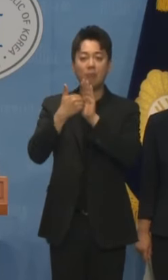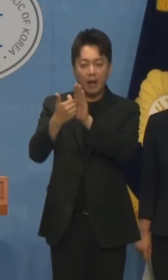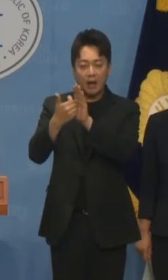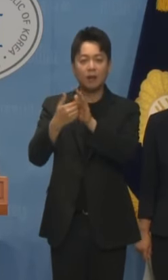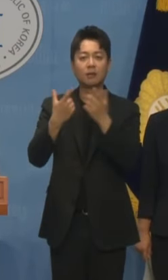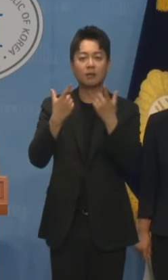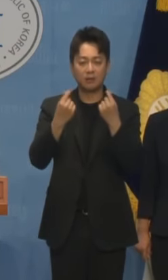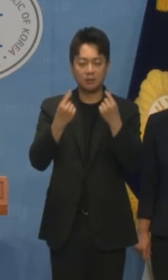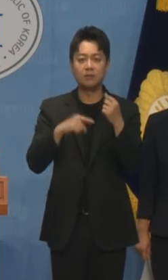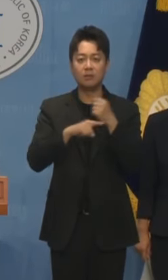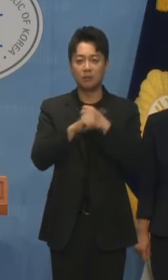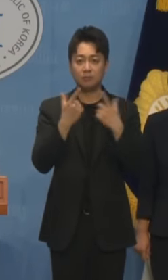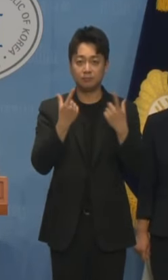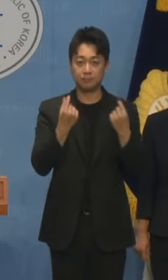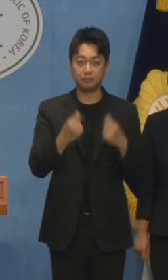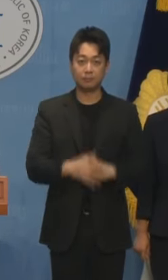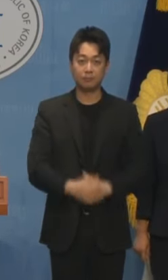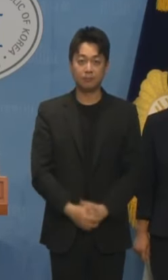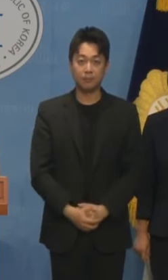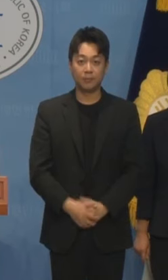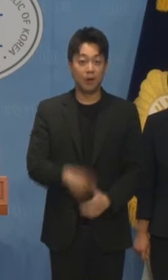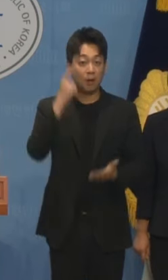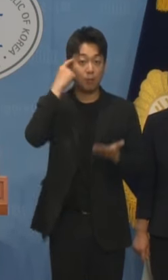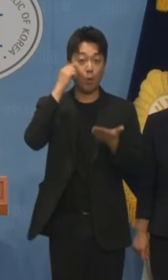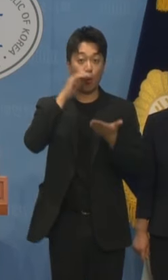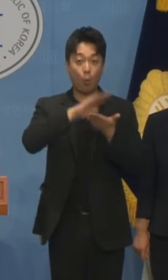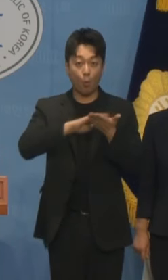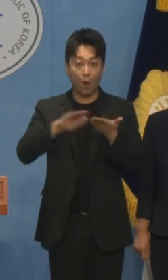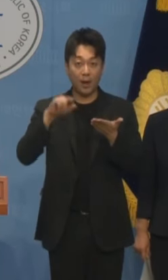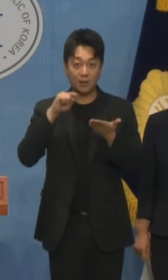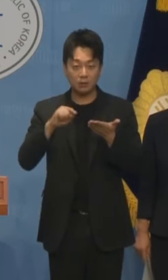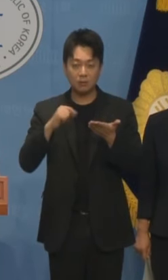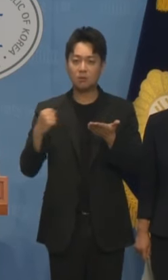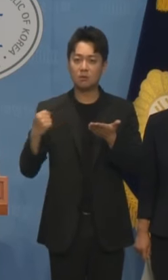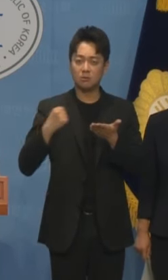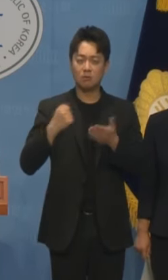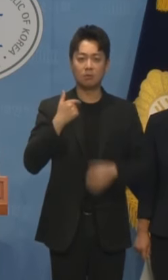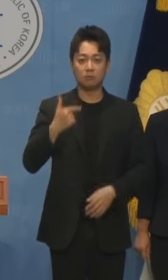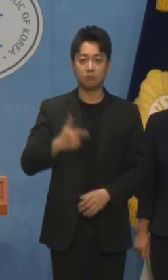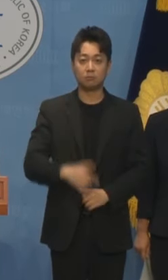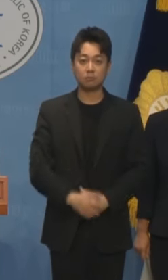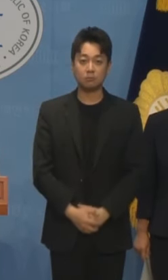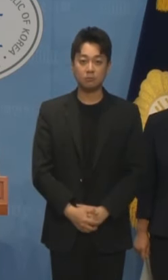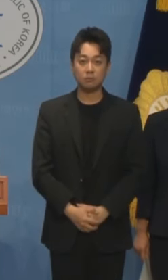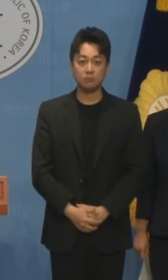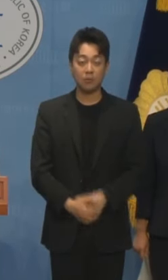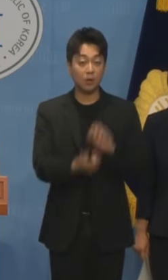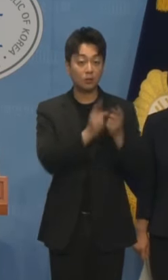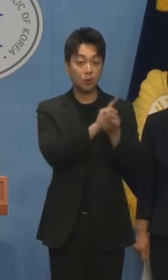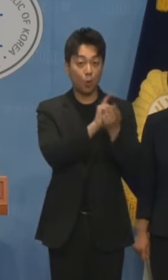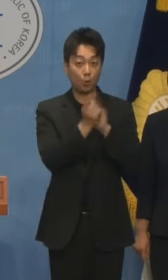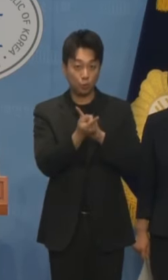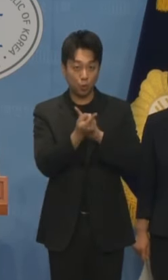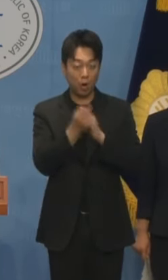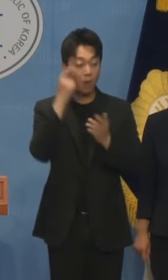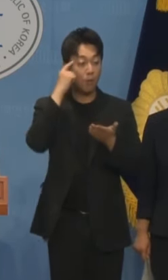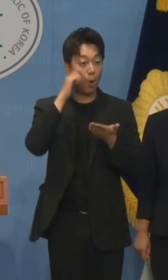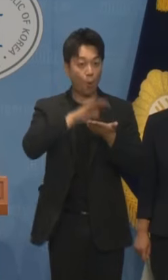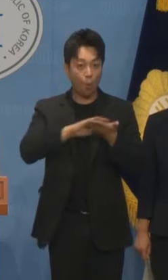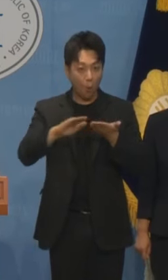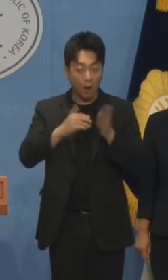것이었습니다 평화가 가장 강력한 무기입니다 상호 평화를 위협하는 모든